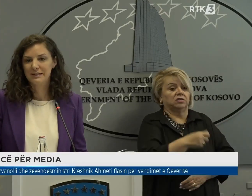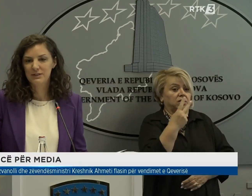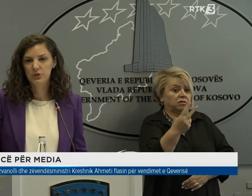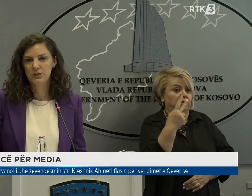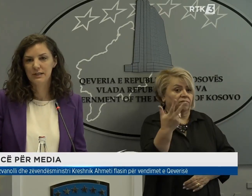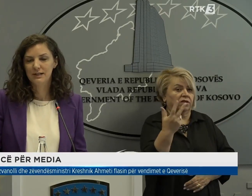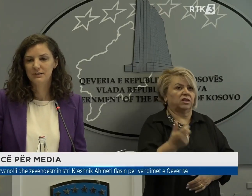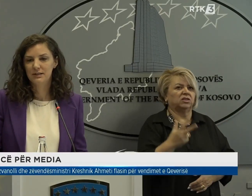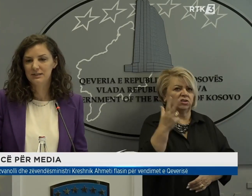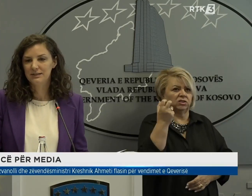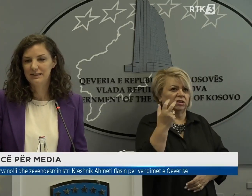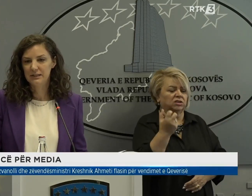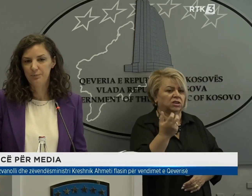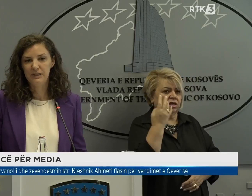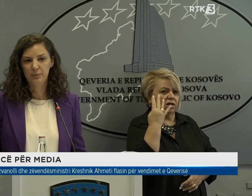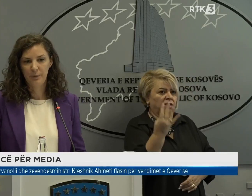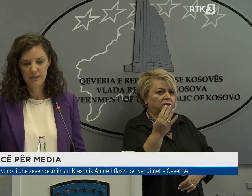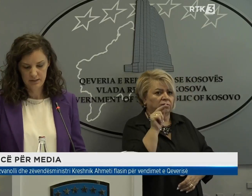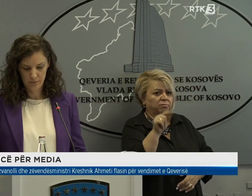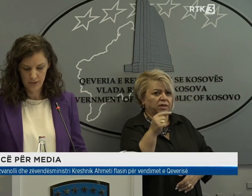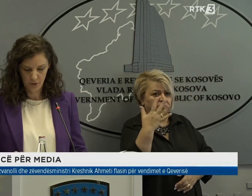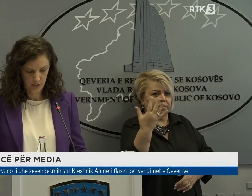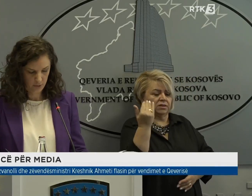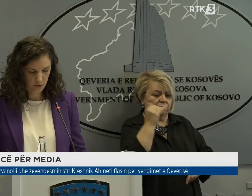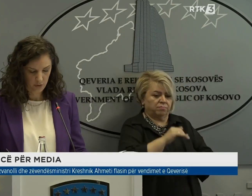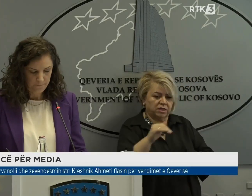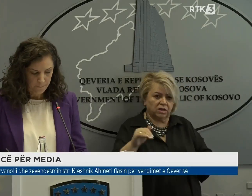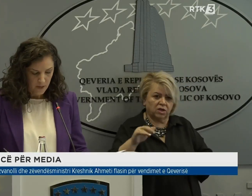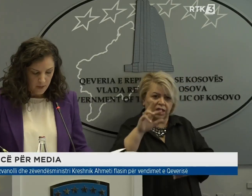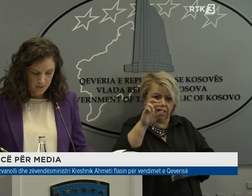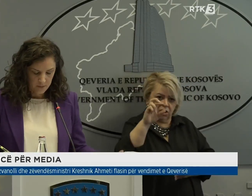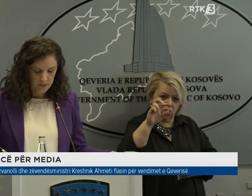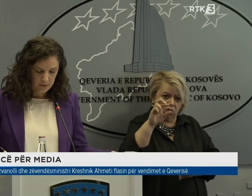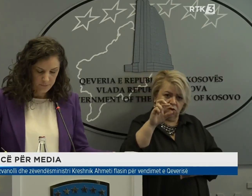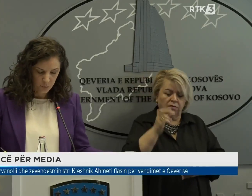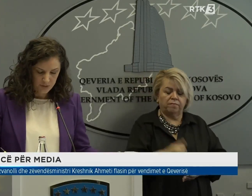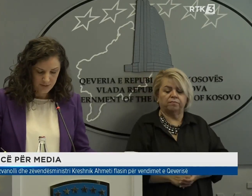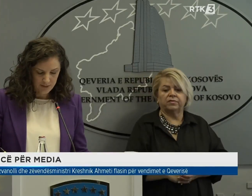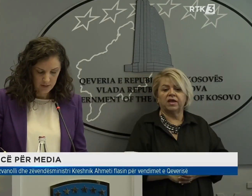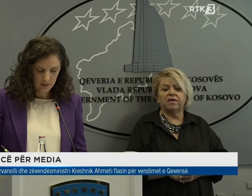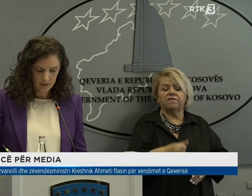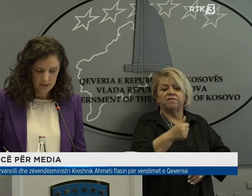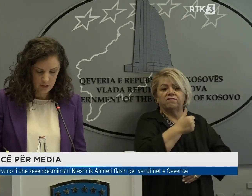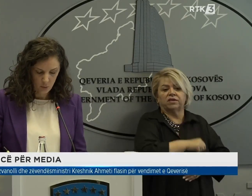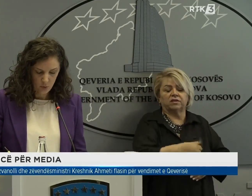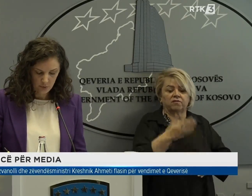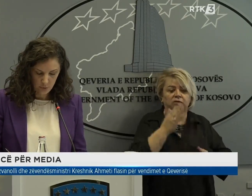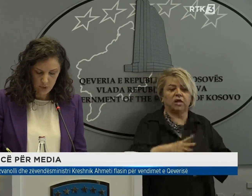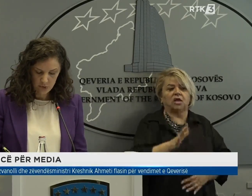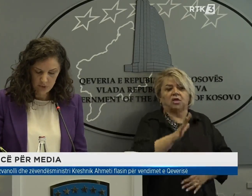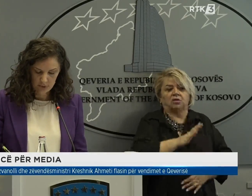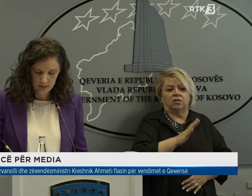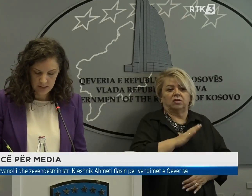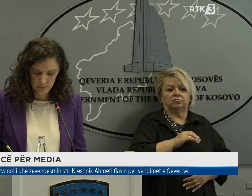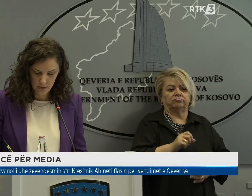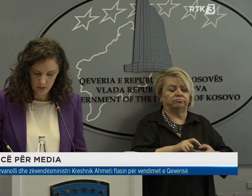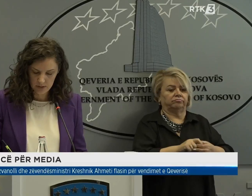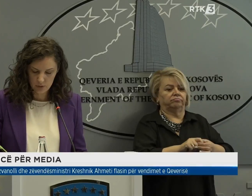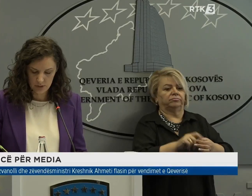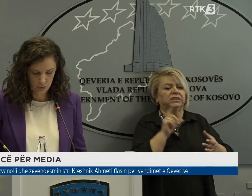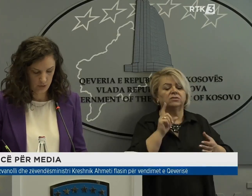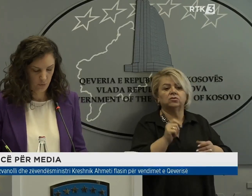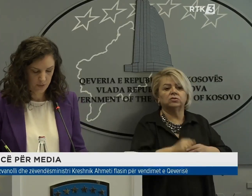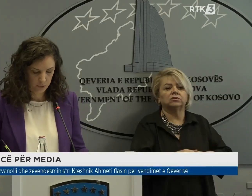kushtuar 348.5 milion euro, dhe në vitet e fundit edhe në ka rezikuar kyqen dhe antarësimin